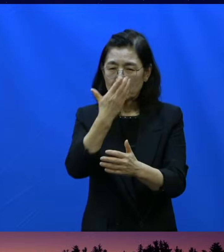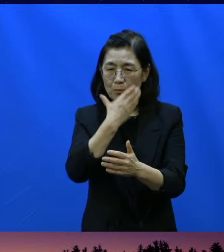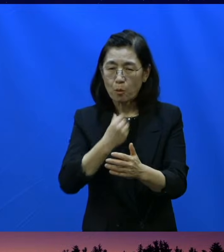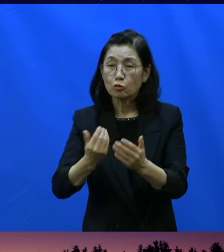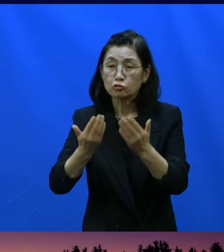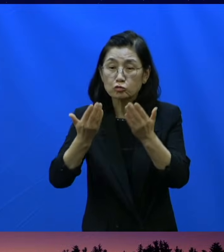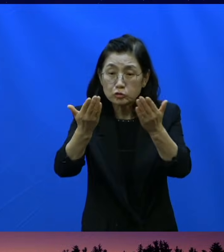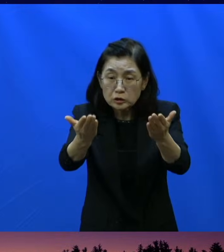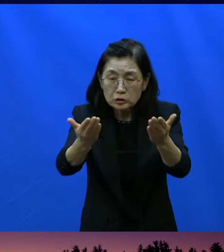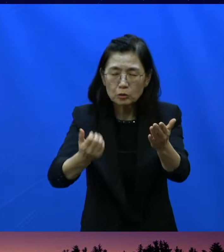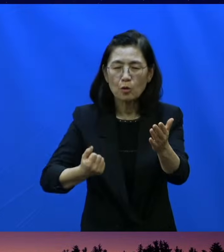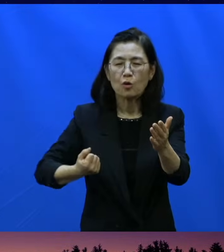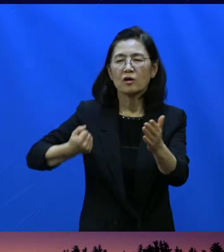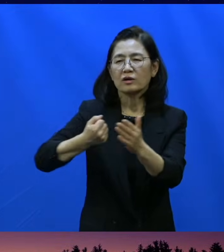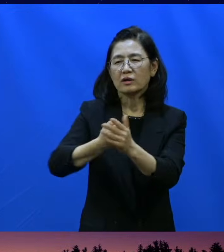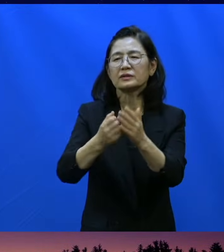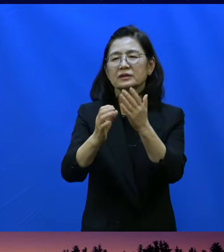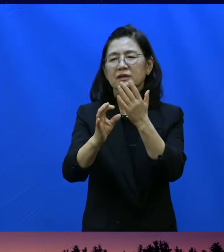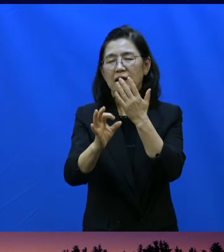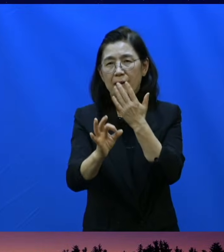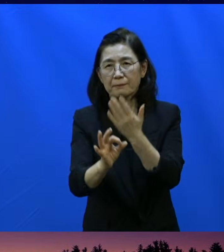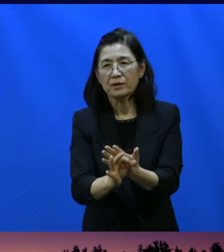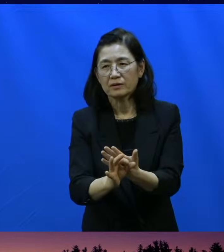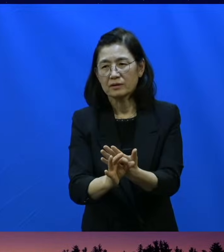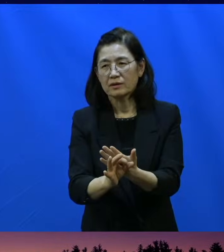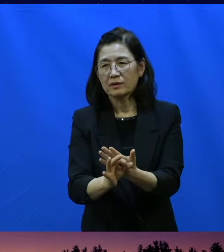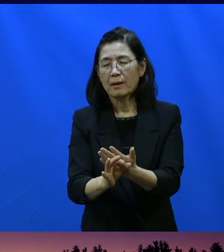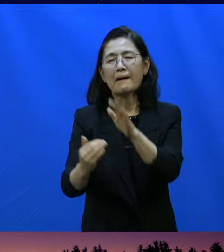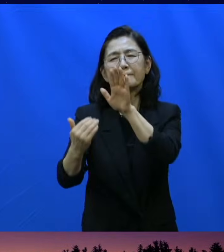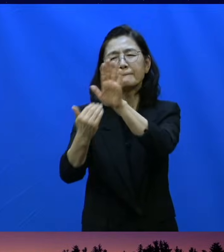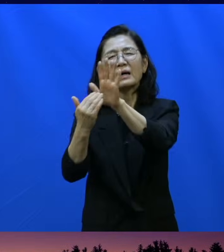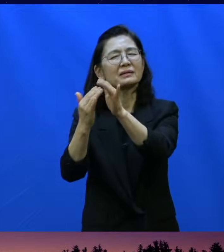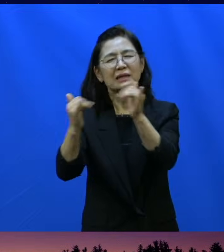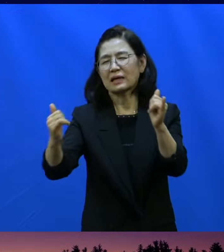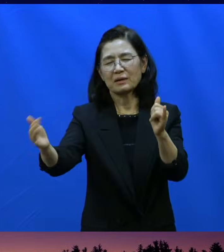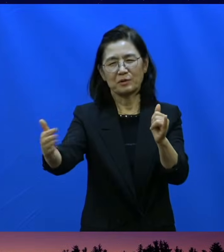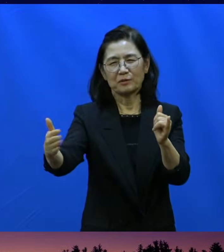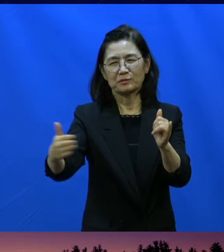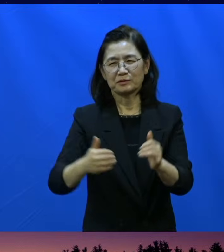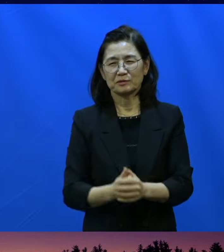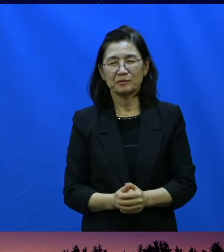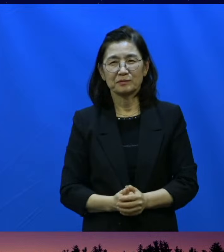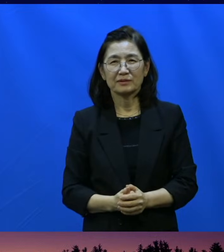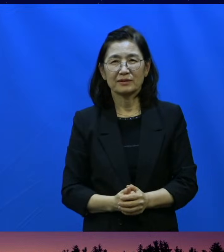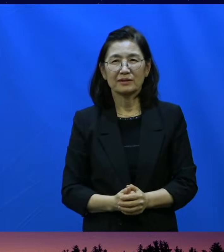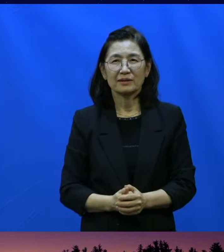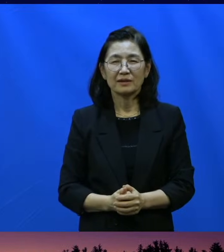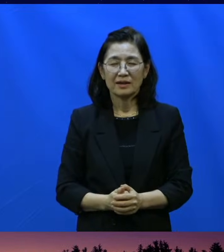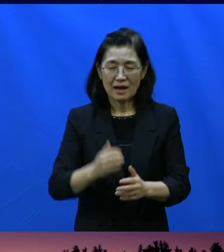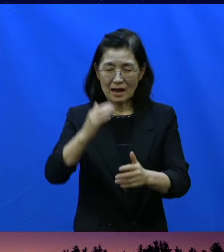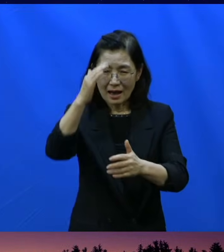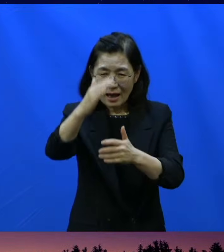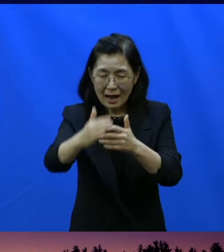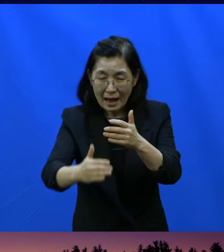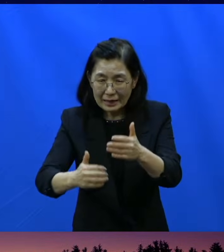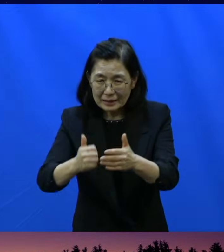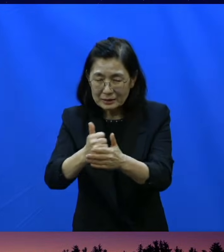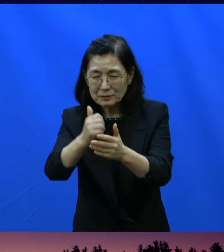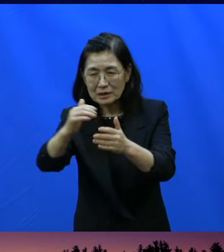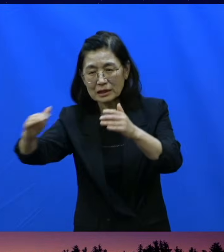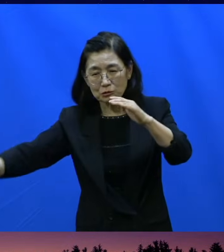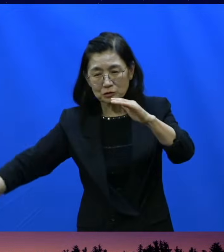작정하시면 막을 자가 없어요. 하나님이 이 일이 되게 하시려고 하면 막을 자가 없다는